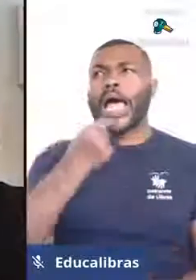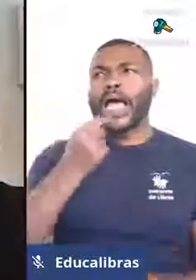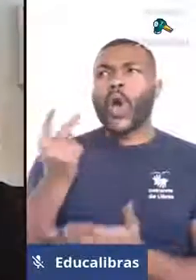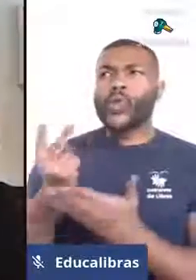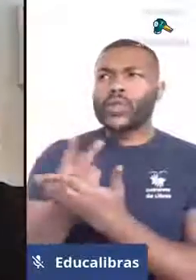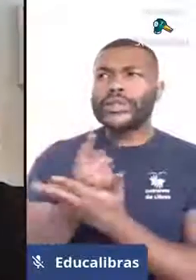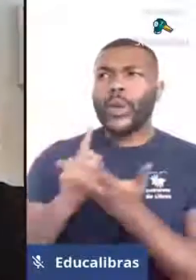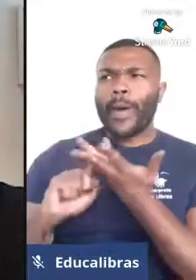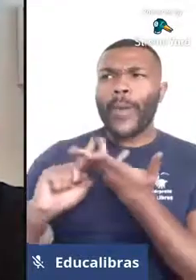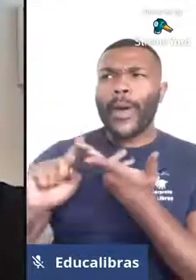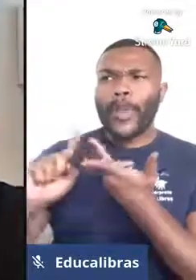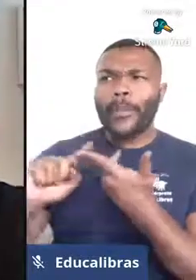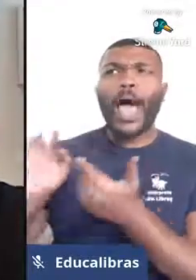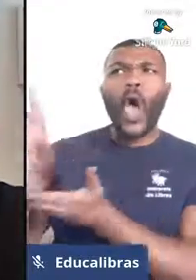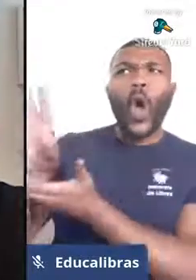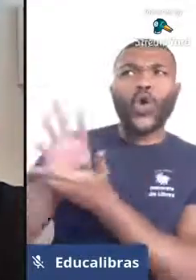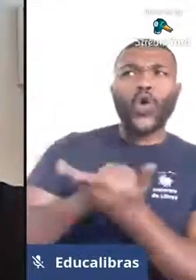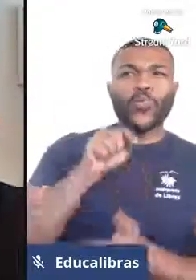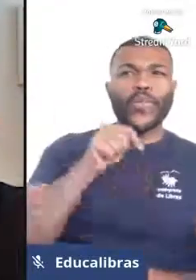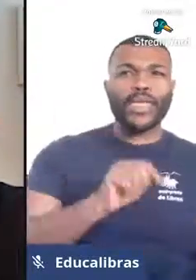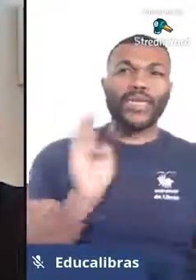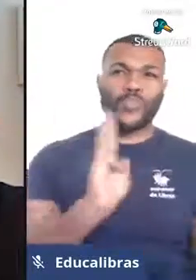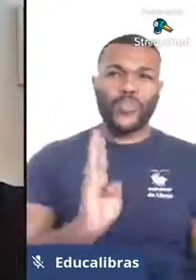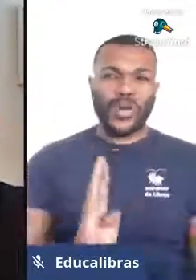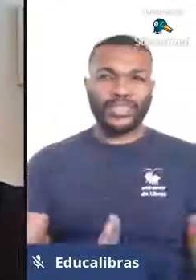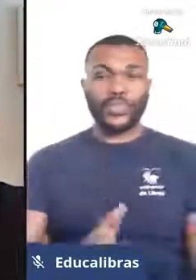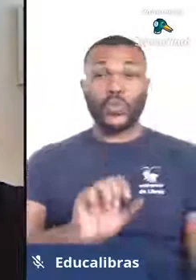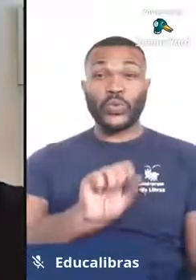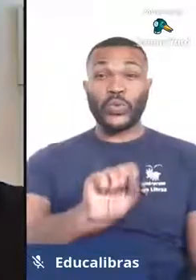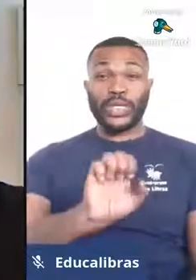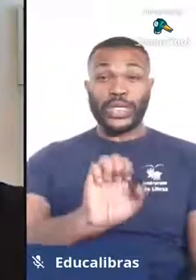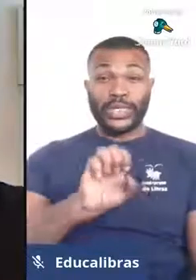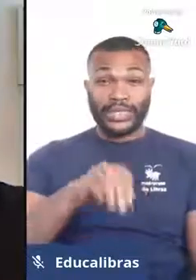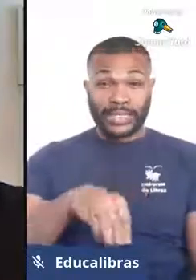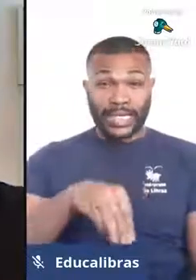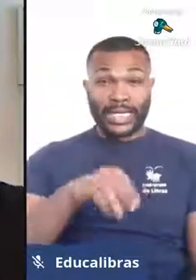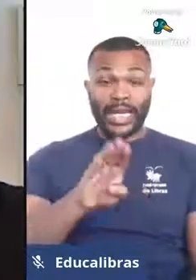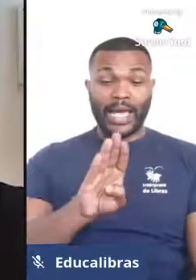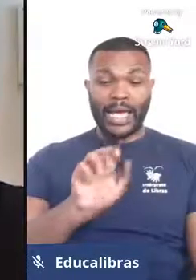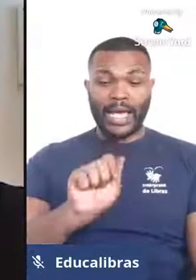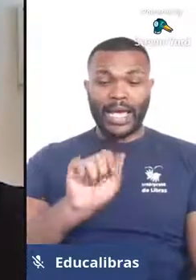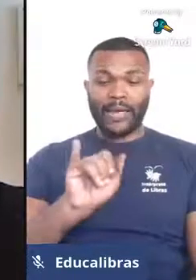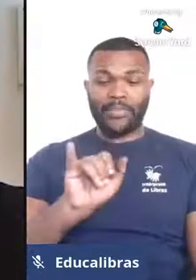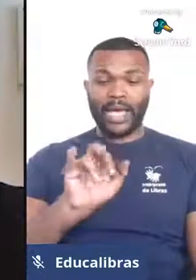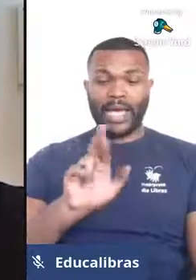Sem Barreiras, fazer algo como o Unlimited, ou seja,